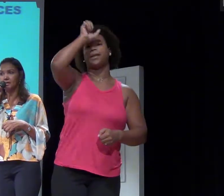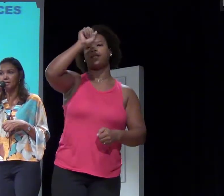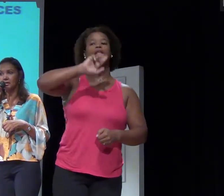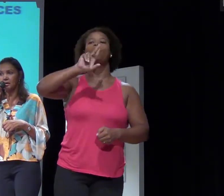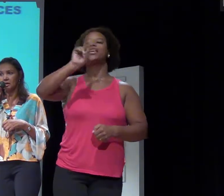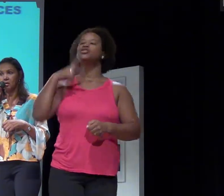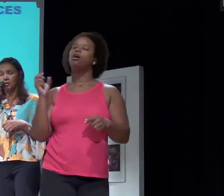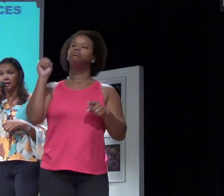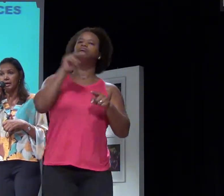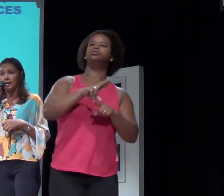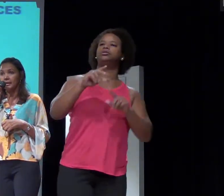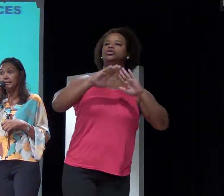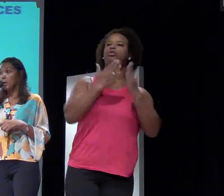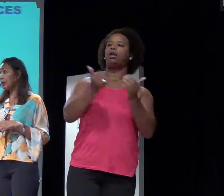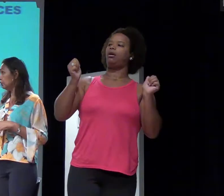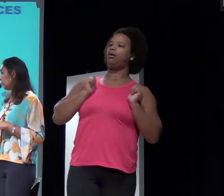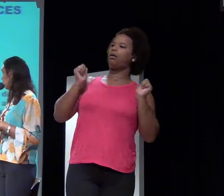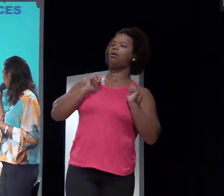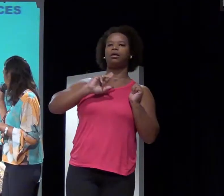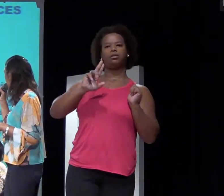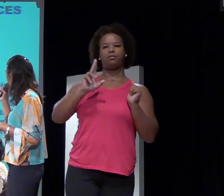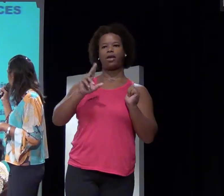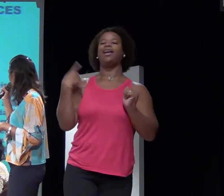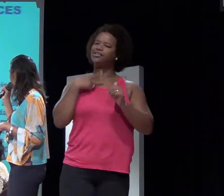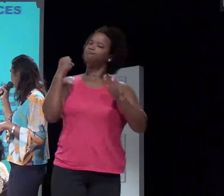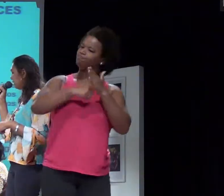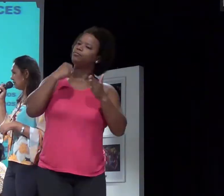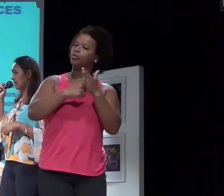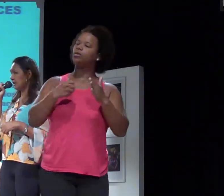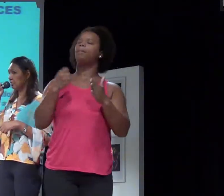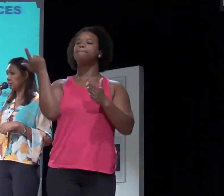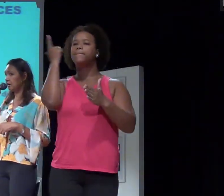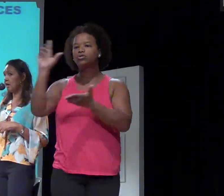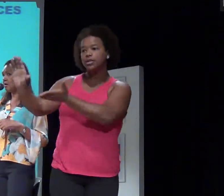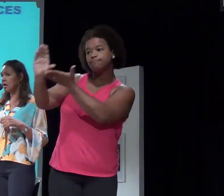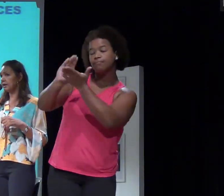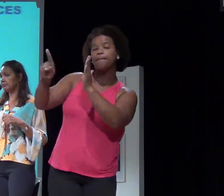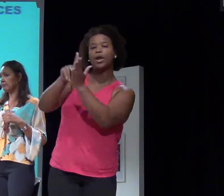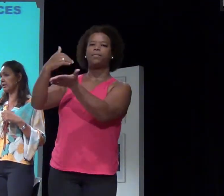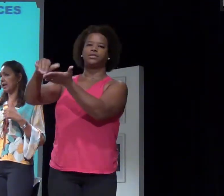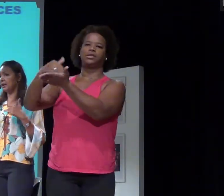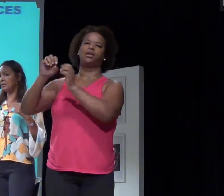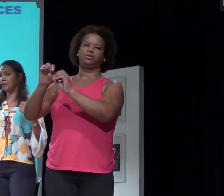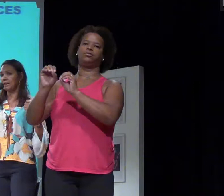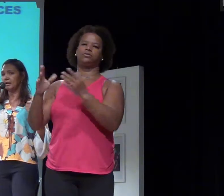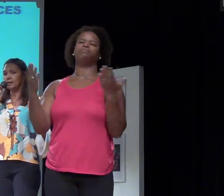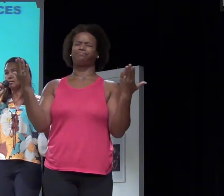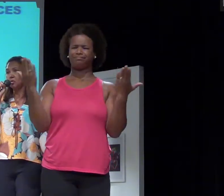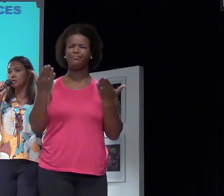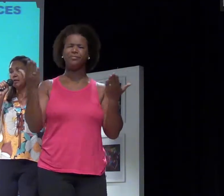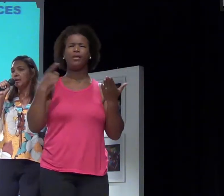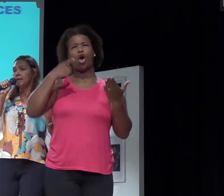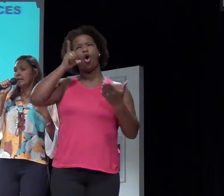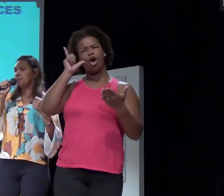um espaço dentro da escola. E é uma luta que nós estamos tendo com a Secretaria de Educação. Inclusive, agora, eu saí de